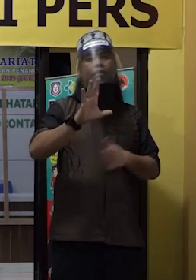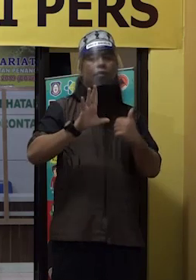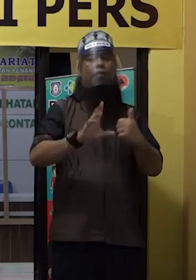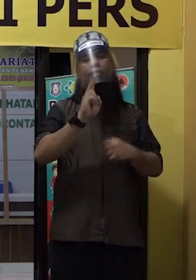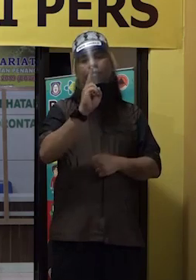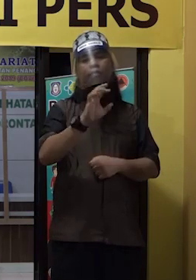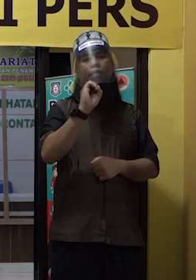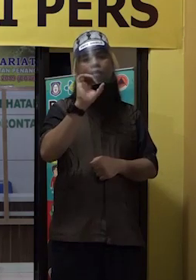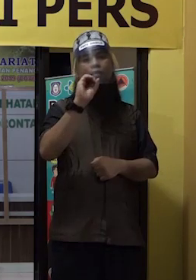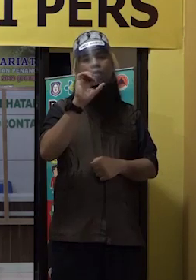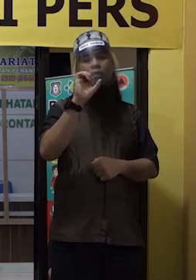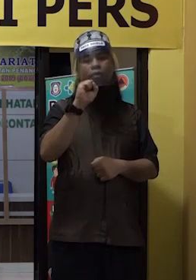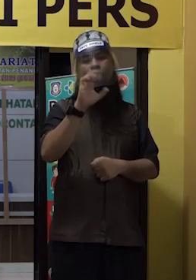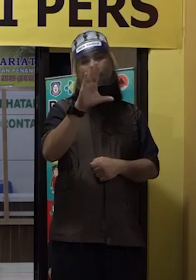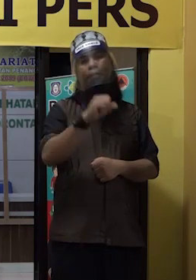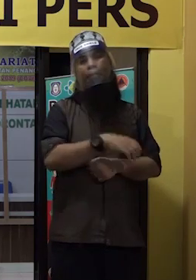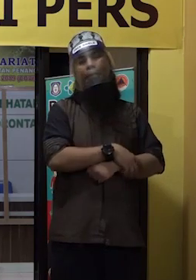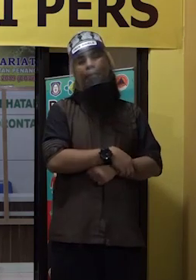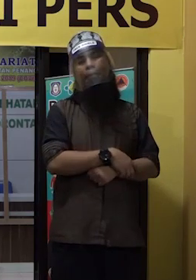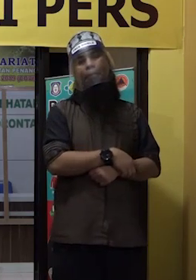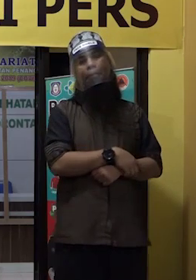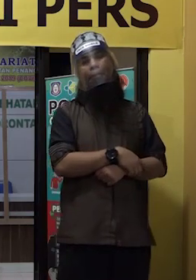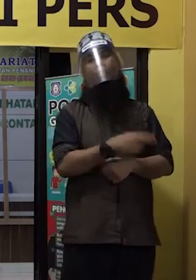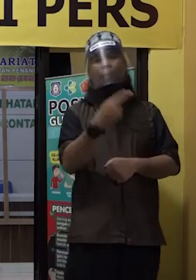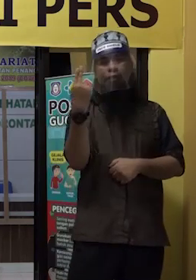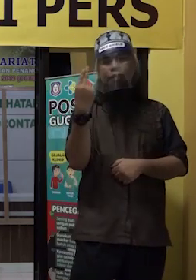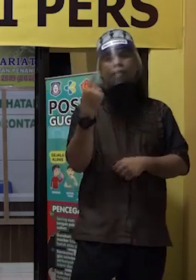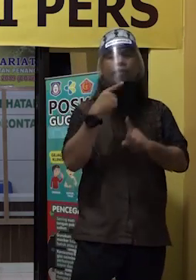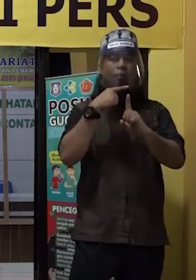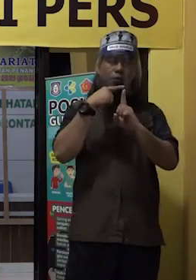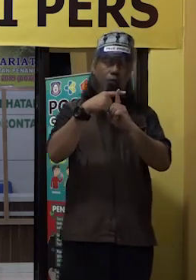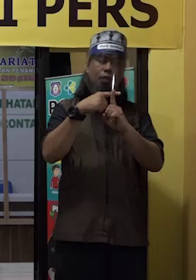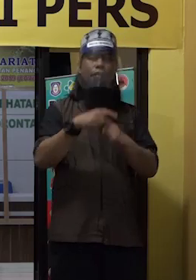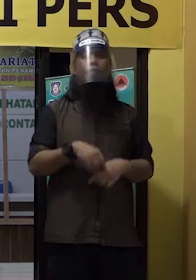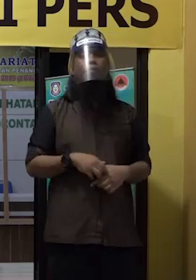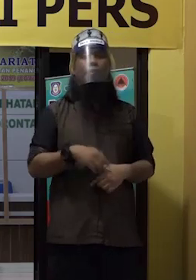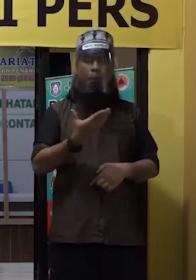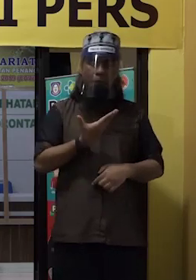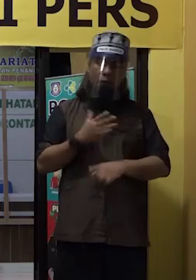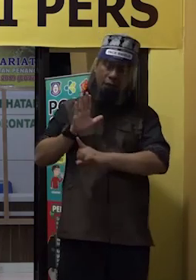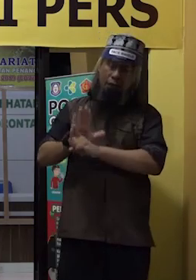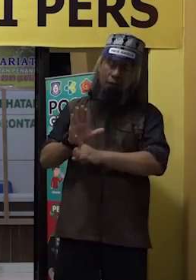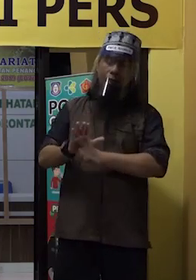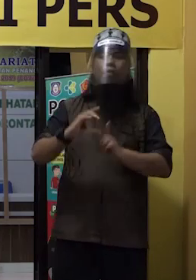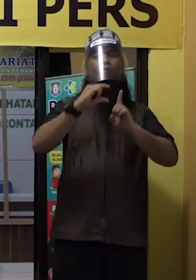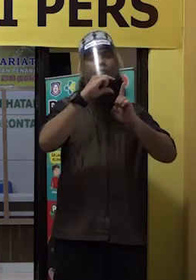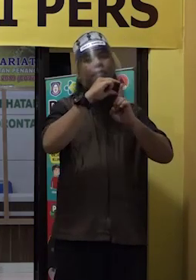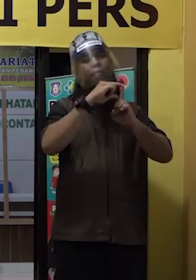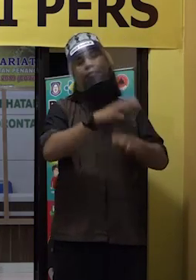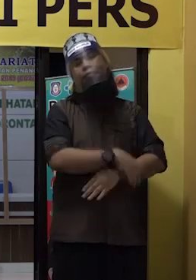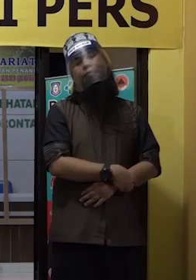SOS. Hasil PCR-nya positif, sementara persiapan ke karantina